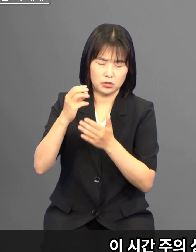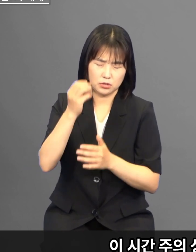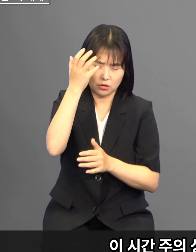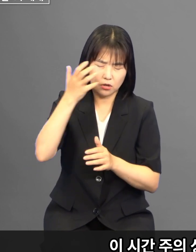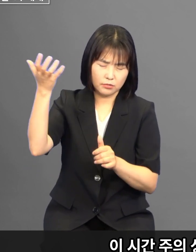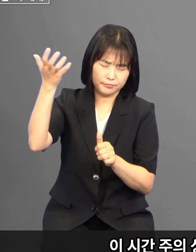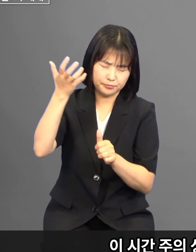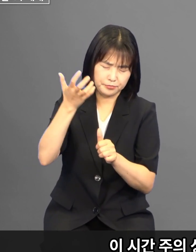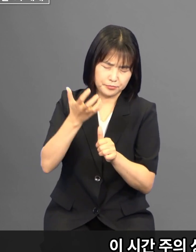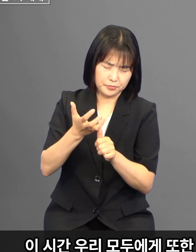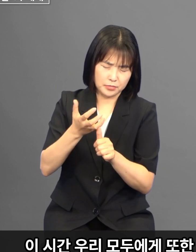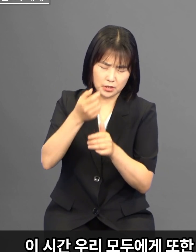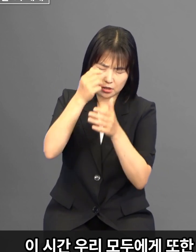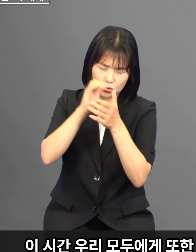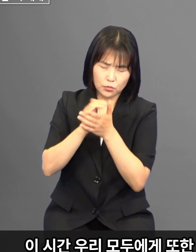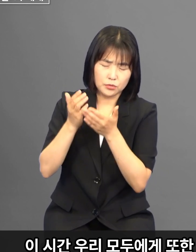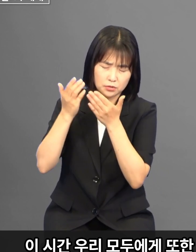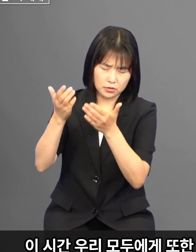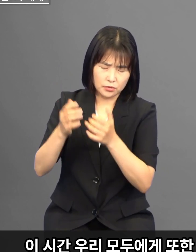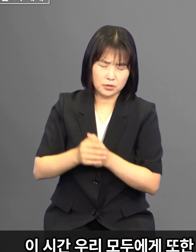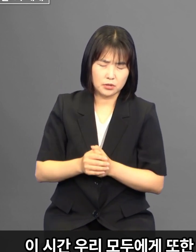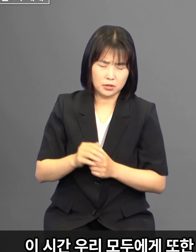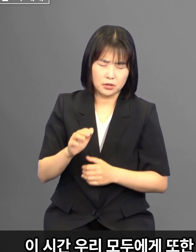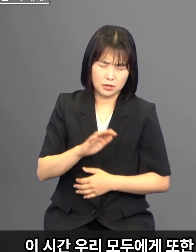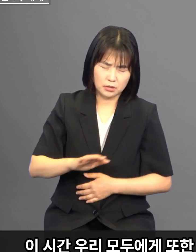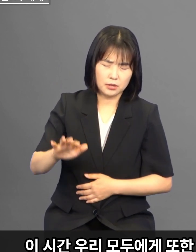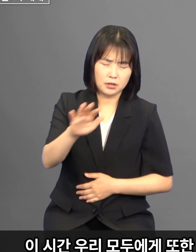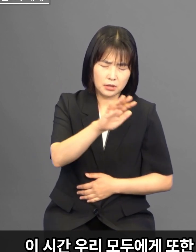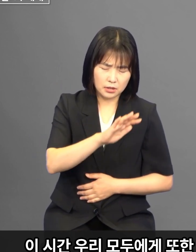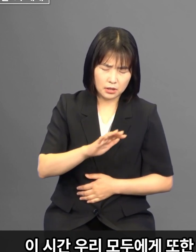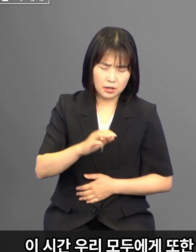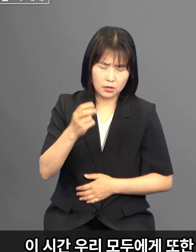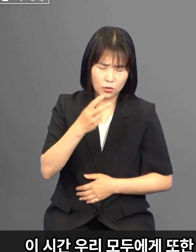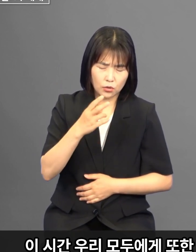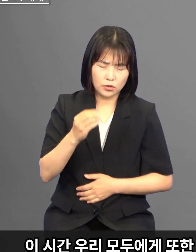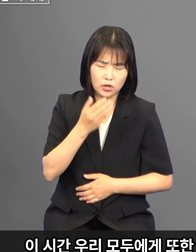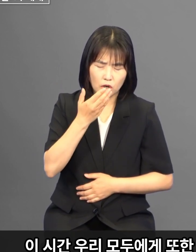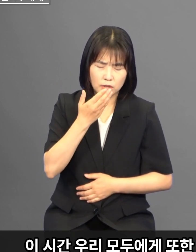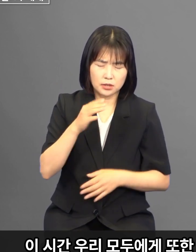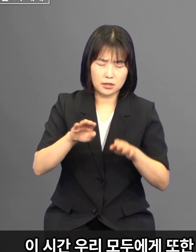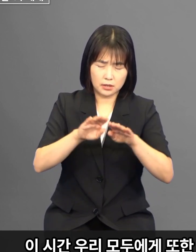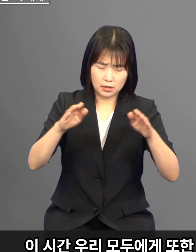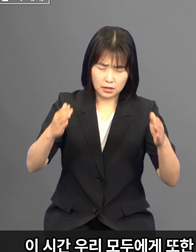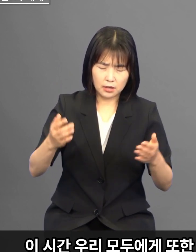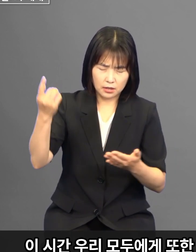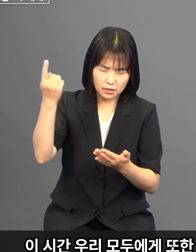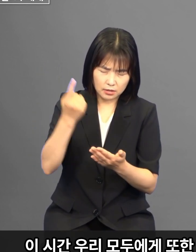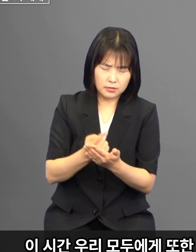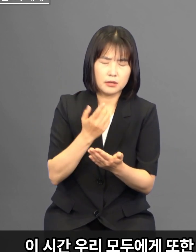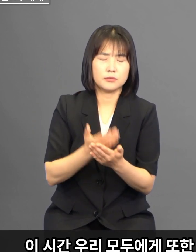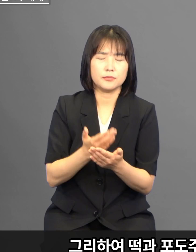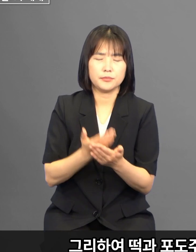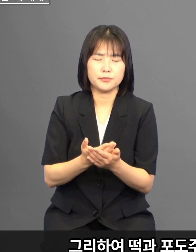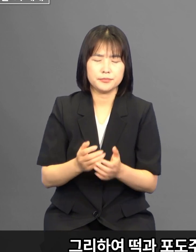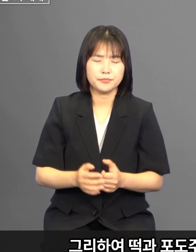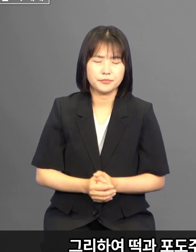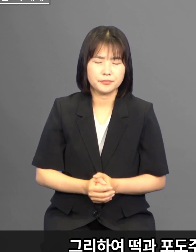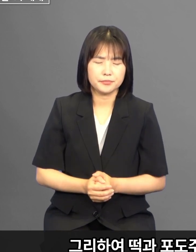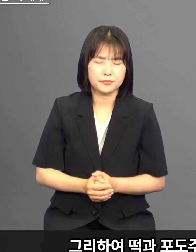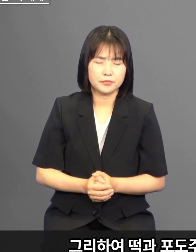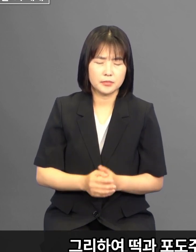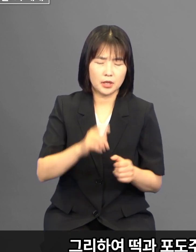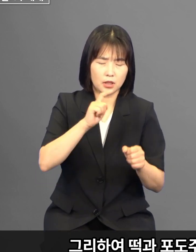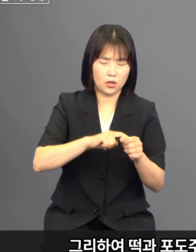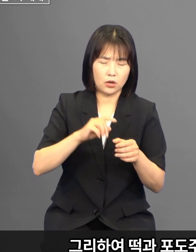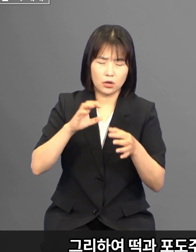임재를 간구하오니 이 시간 우리 모두에게 또한 이 성찬 테이블에 임재하여 주시옵소서. 그래야 떡과